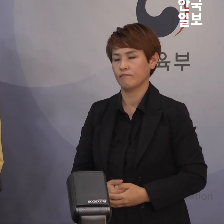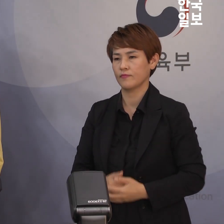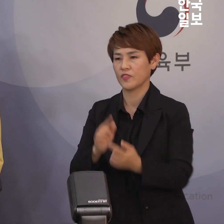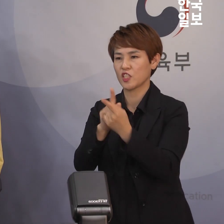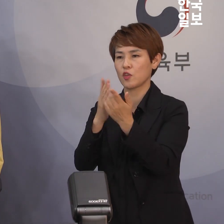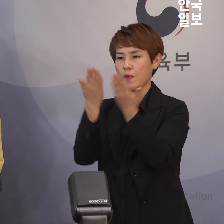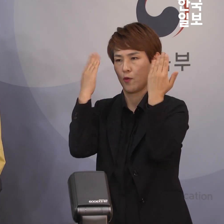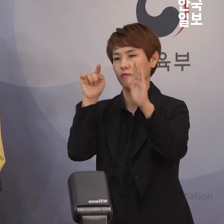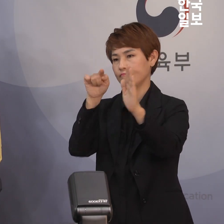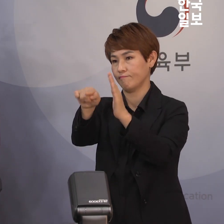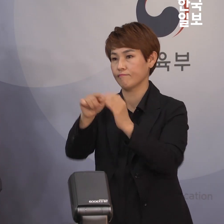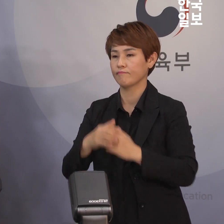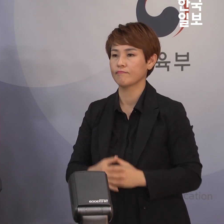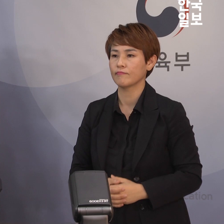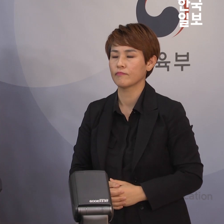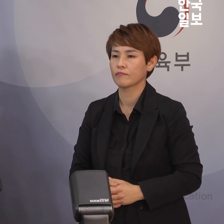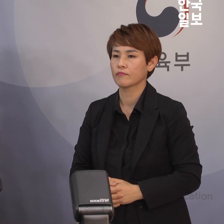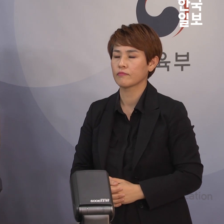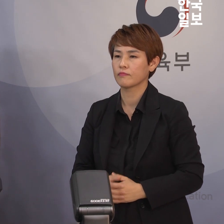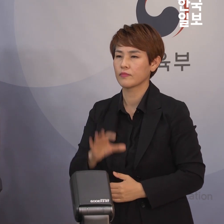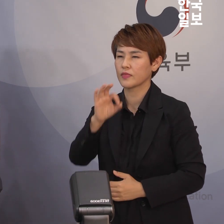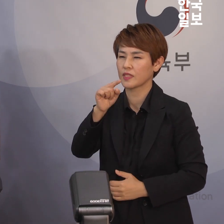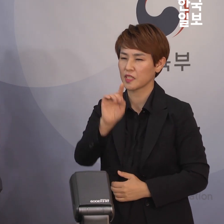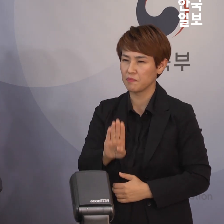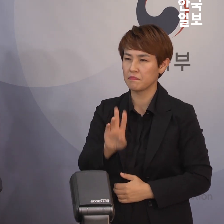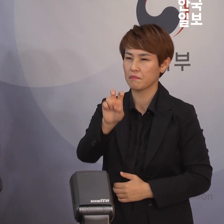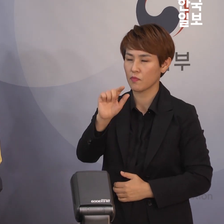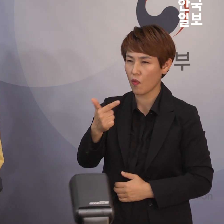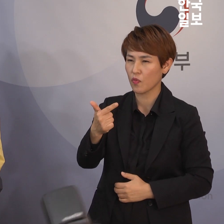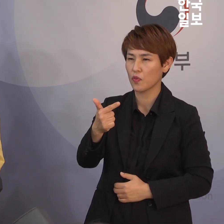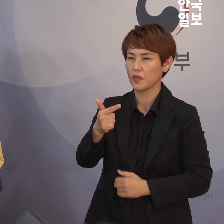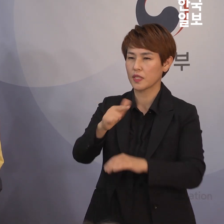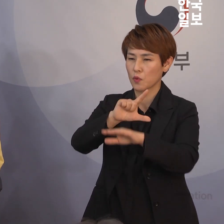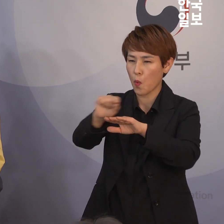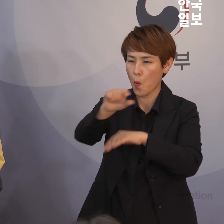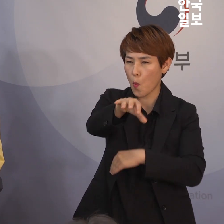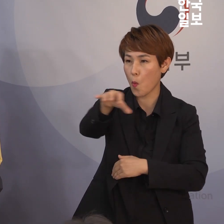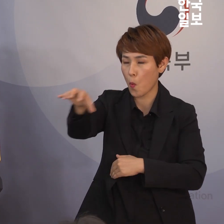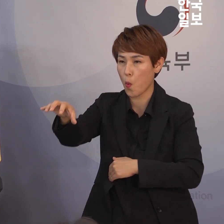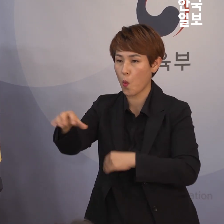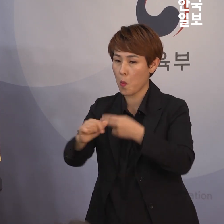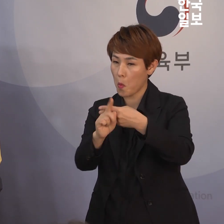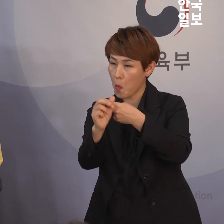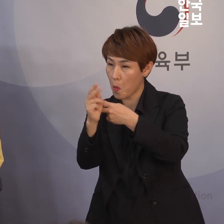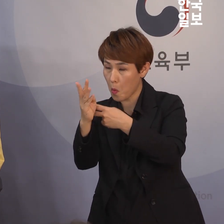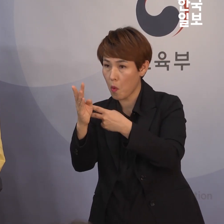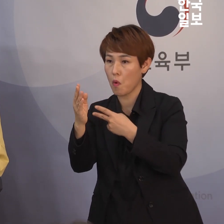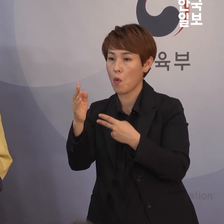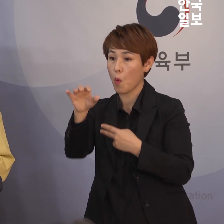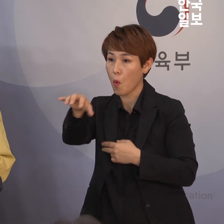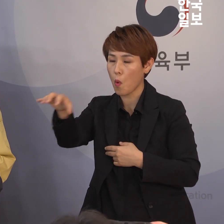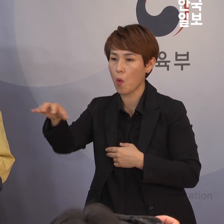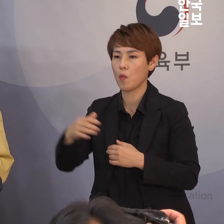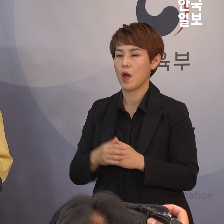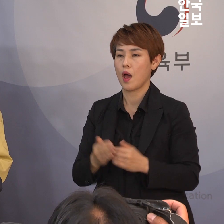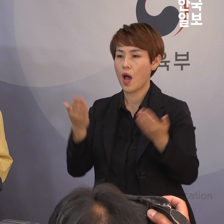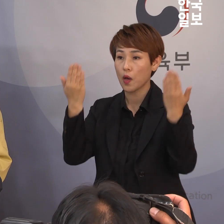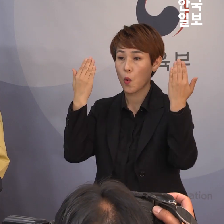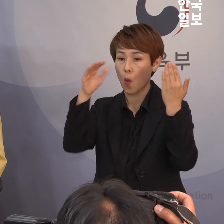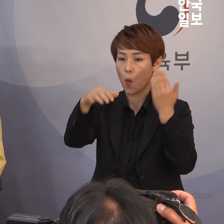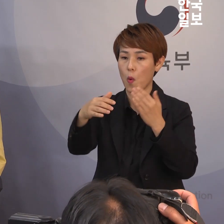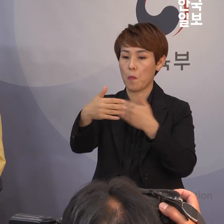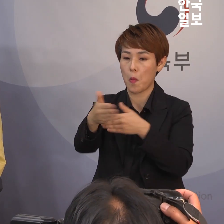계획입니다. 읍면, 도서벽지 등의 소규모 초, 중학교는 교내 밀집도가 낮고 돌봄